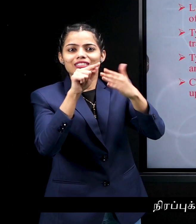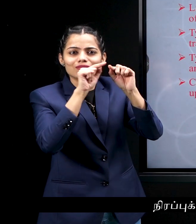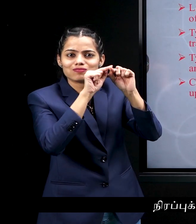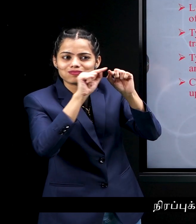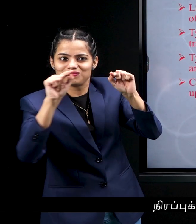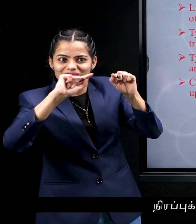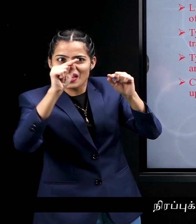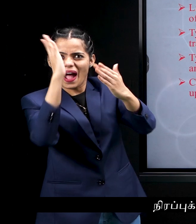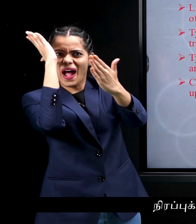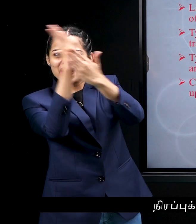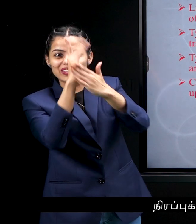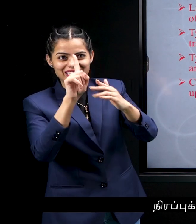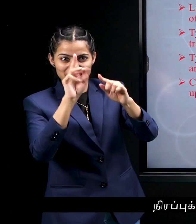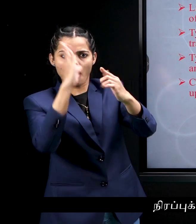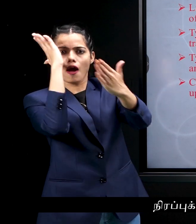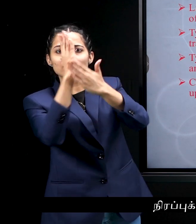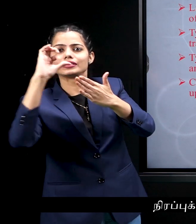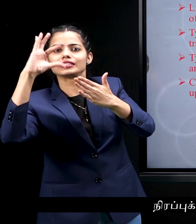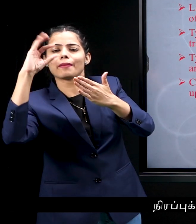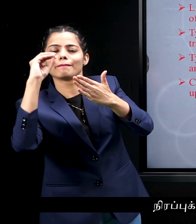கோணங்கள் 180 பாகை வரையிலும் இருக்கும்.